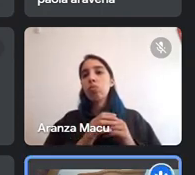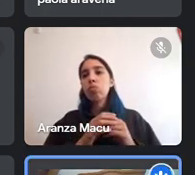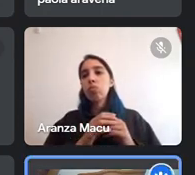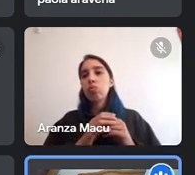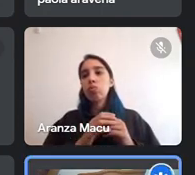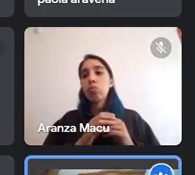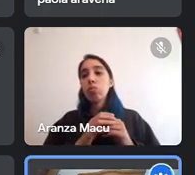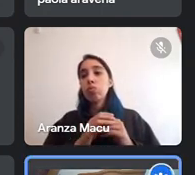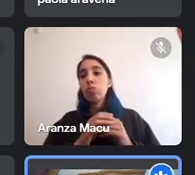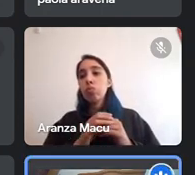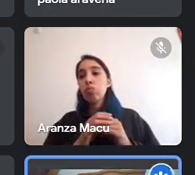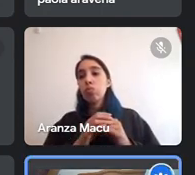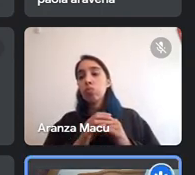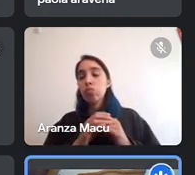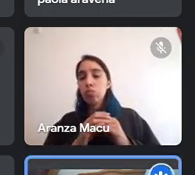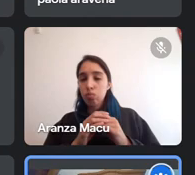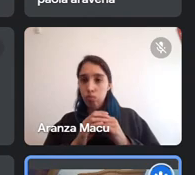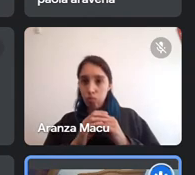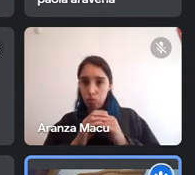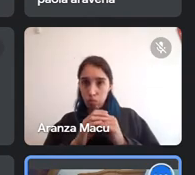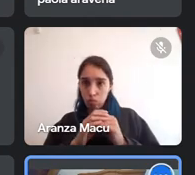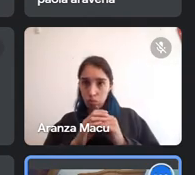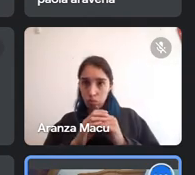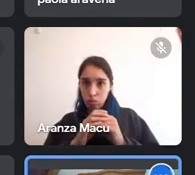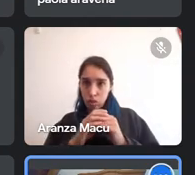Puedo poner, a ver si lo pongo un poquito más grande.